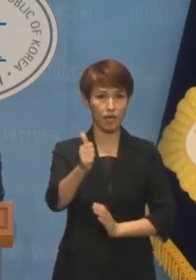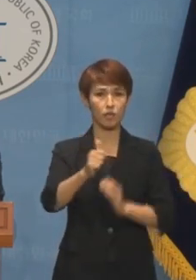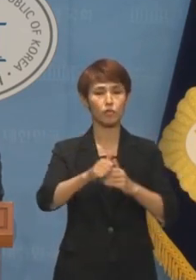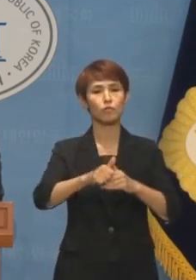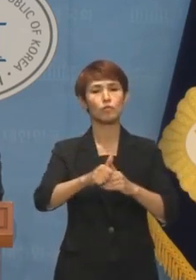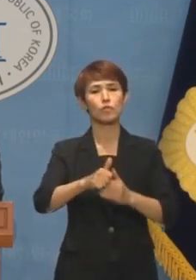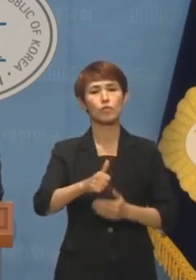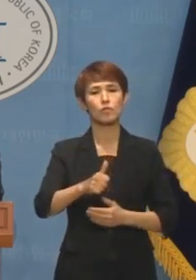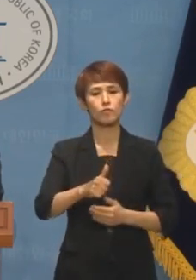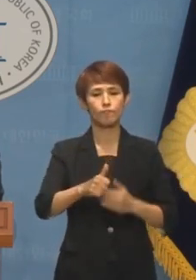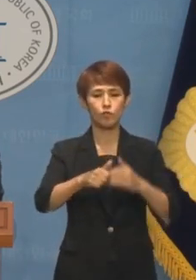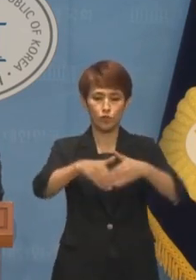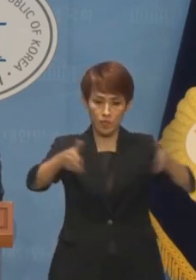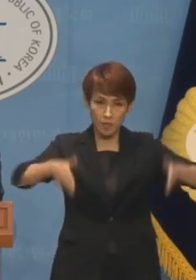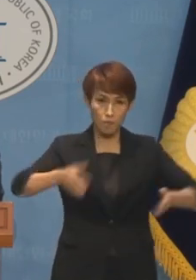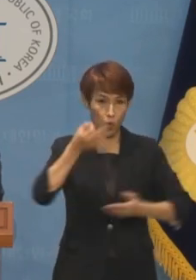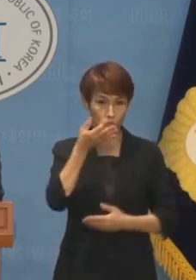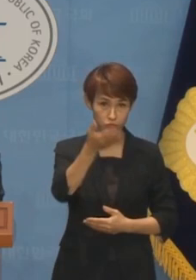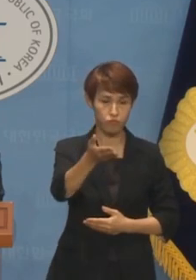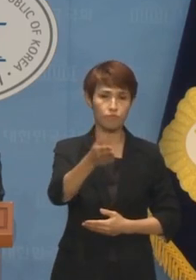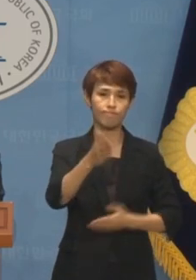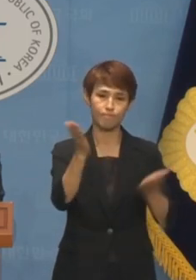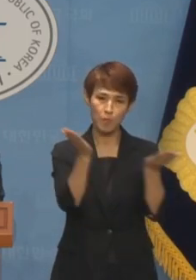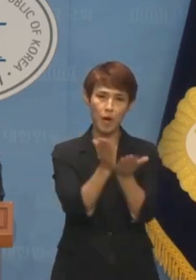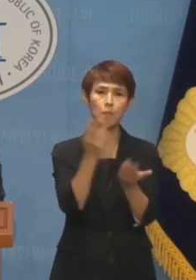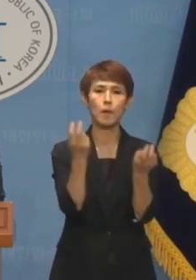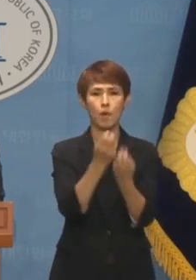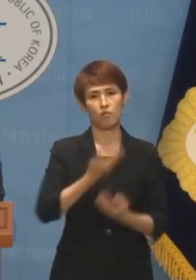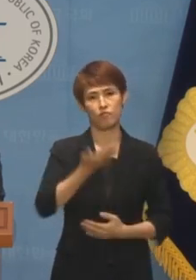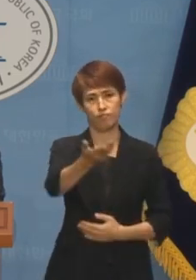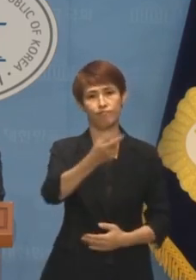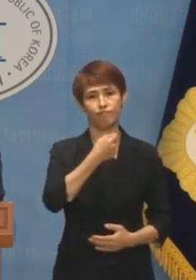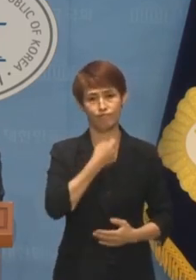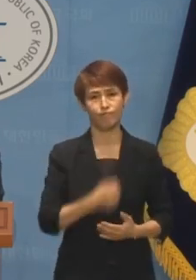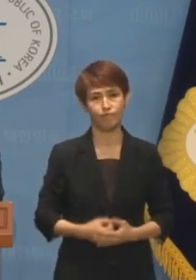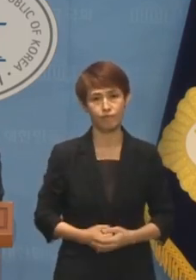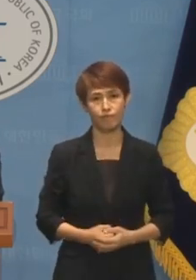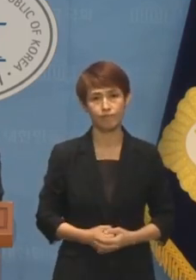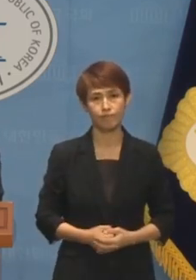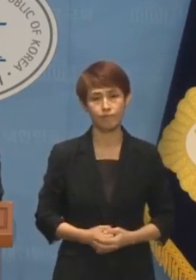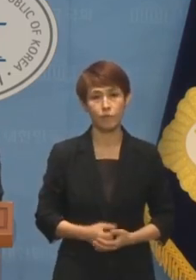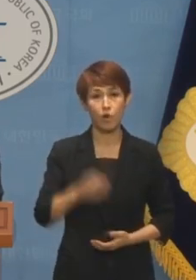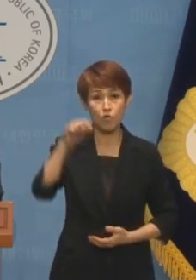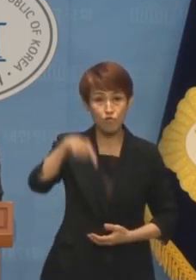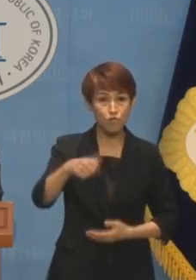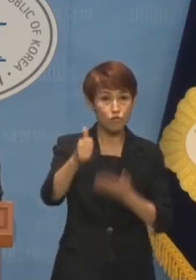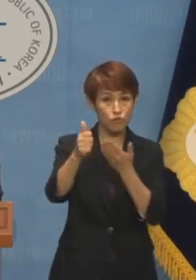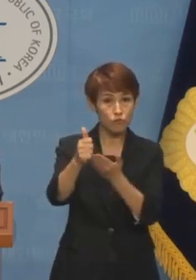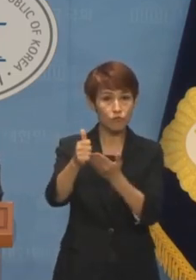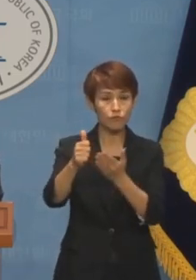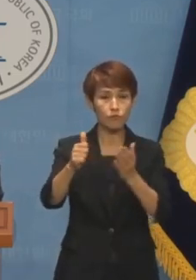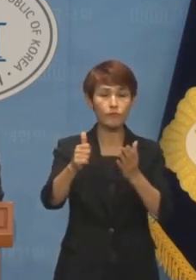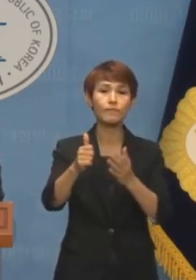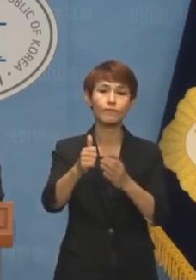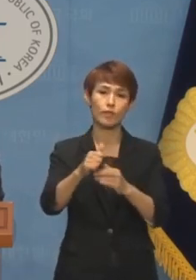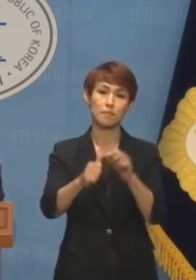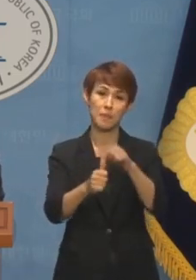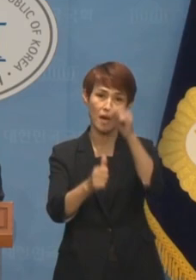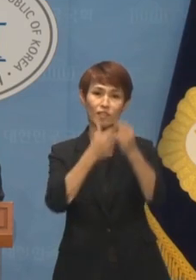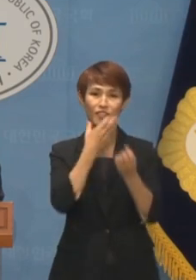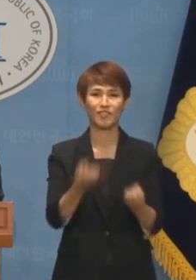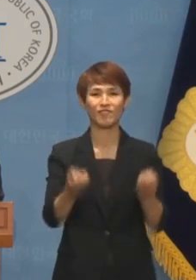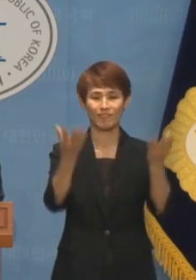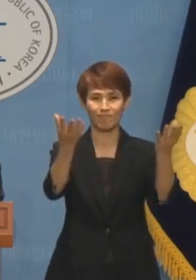보여주는 가장 적확한 방법임을 강조하고 싶습니다. 다시 한번 우원식 차기 의장의 당선을